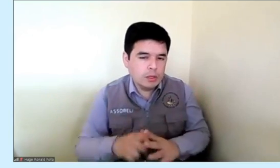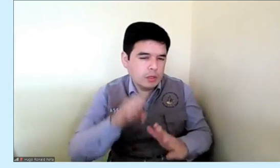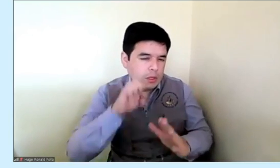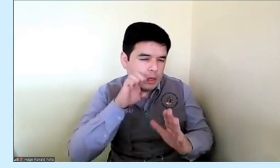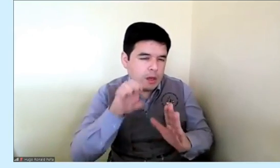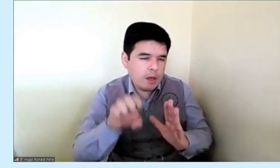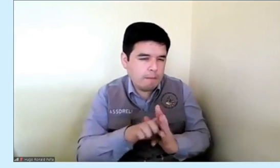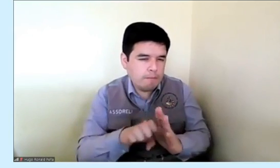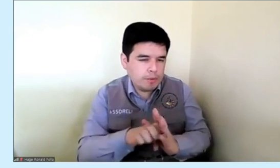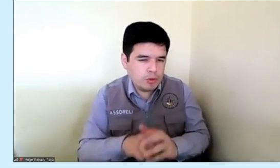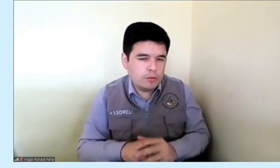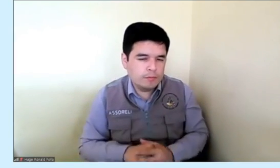¿Cuántos?